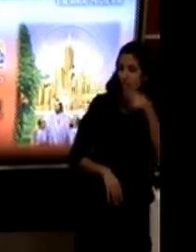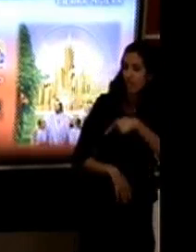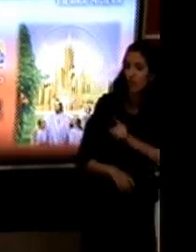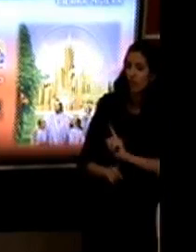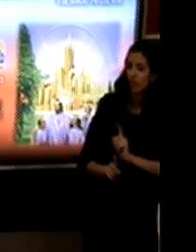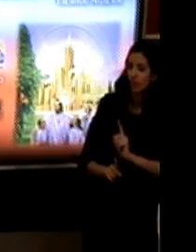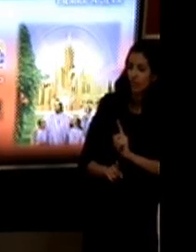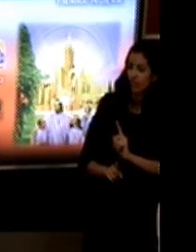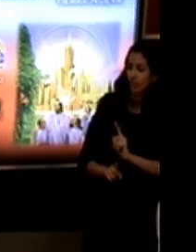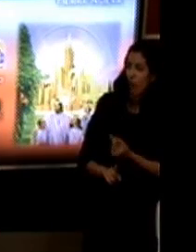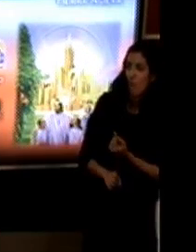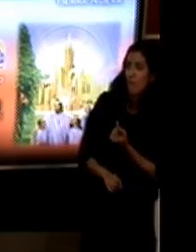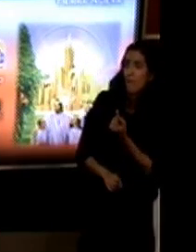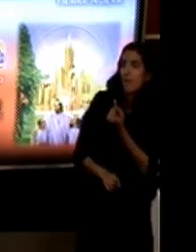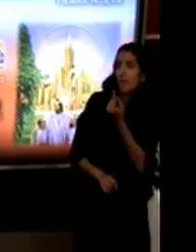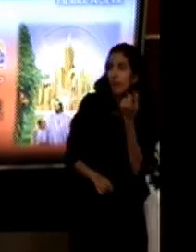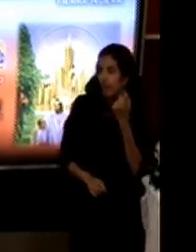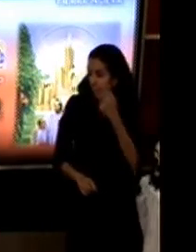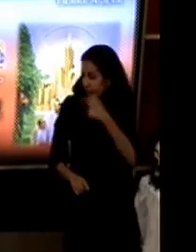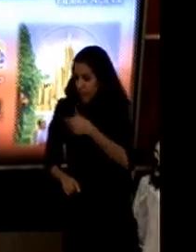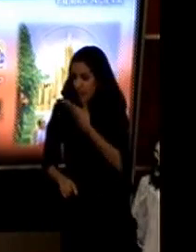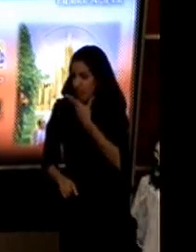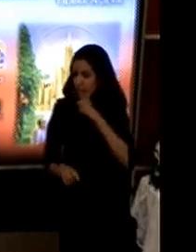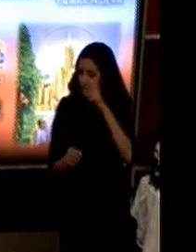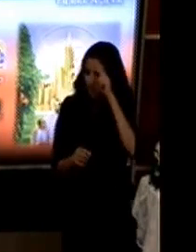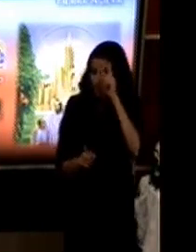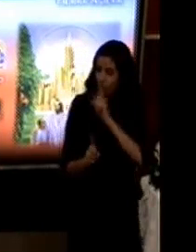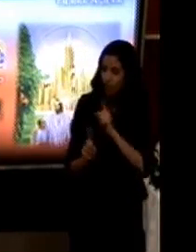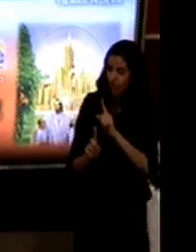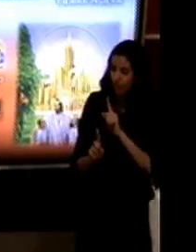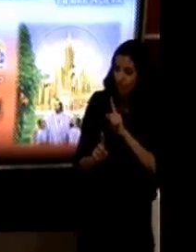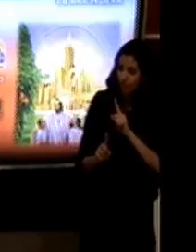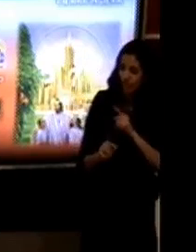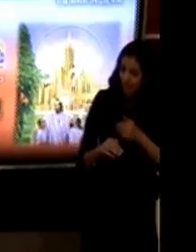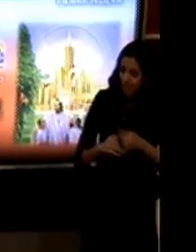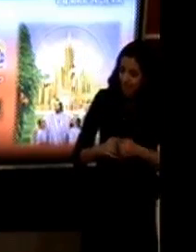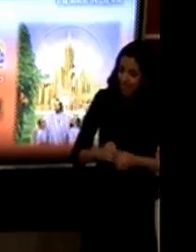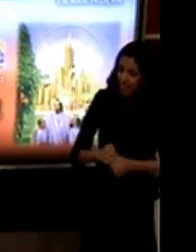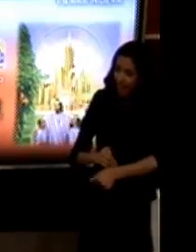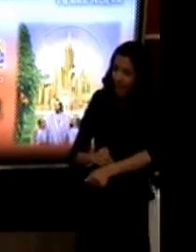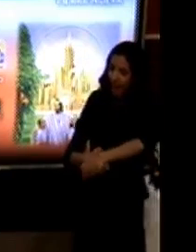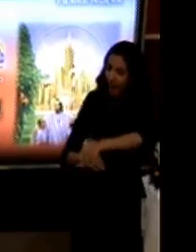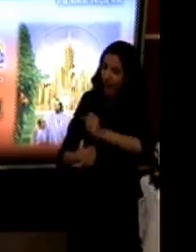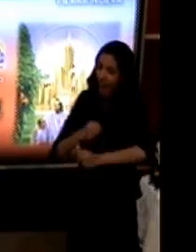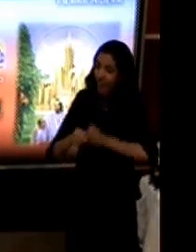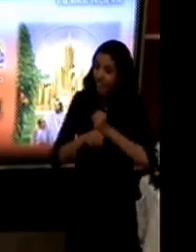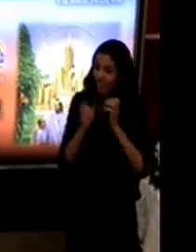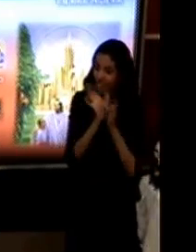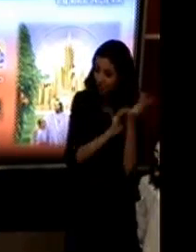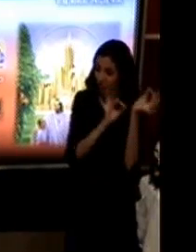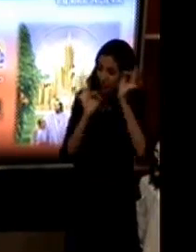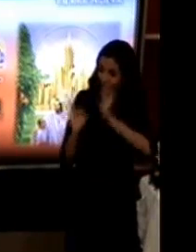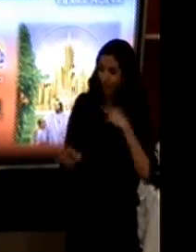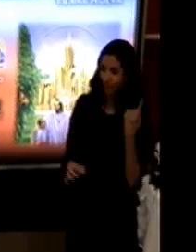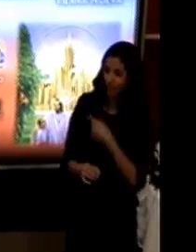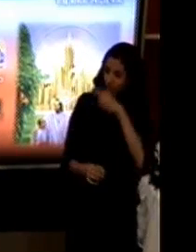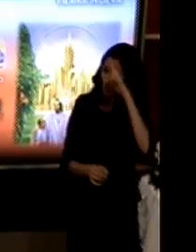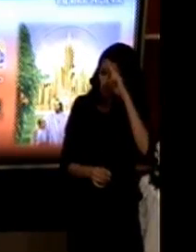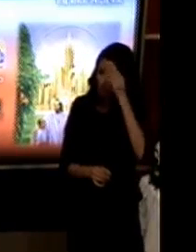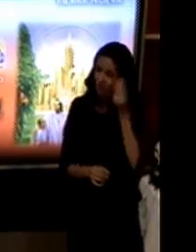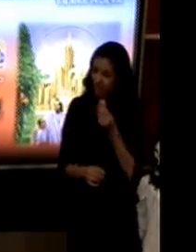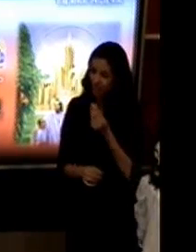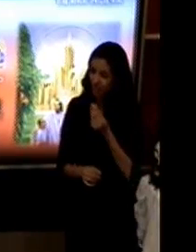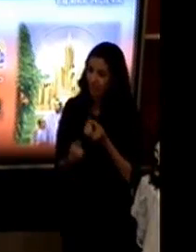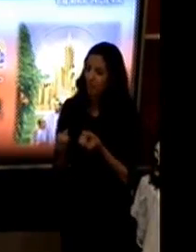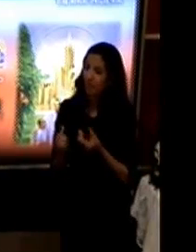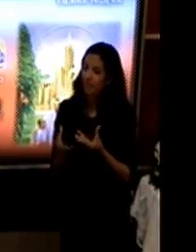en el que decidís ser fiel a Dios, sino todos los que restan hasta la venida de Jesús, que sean para el